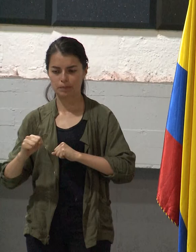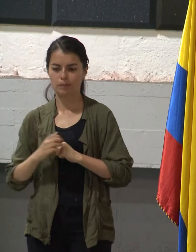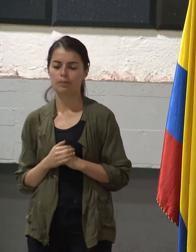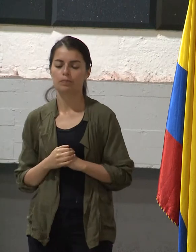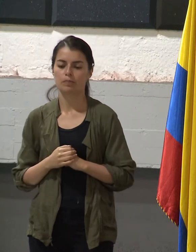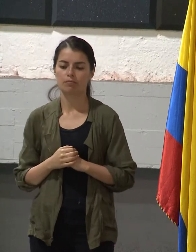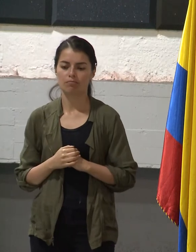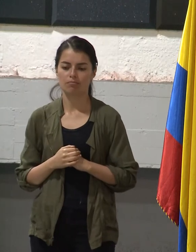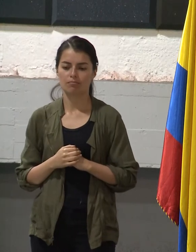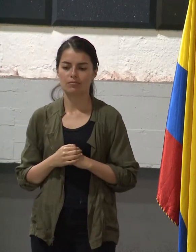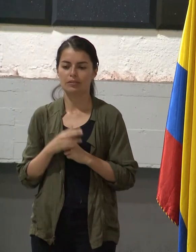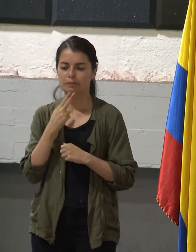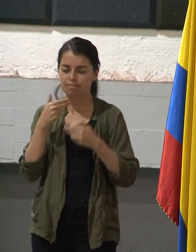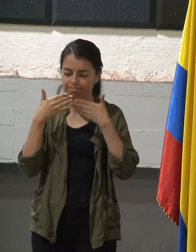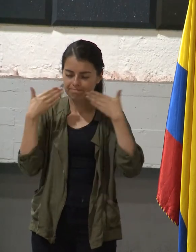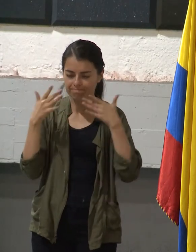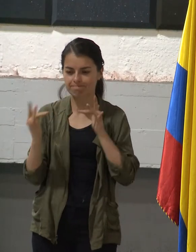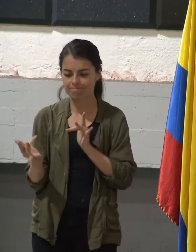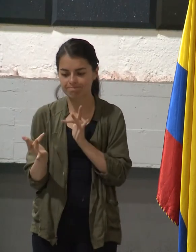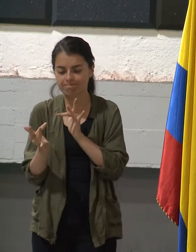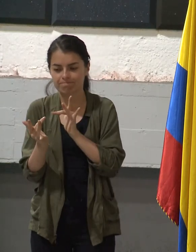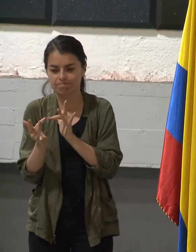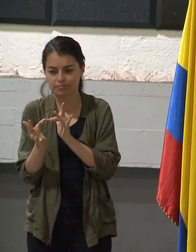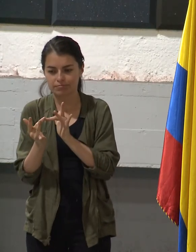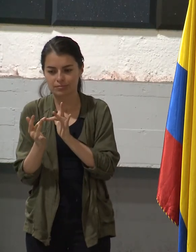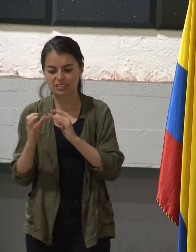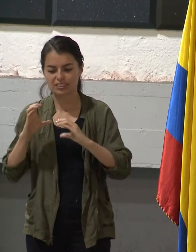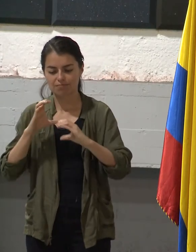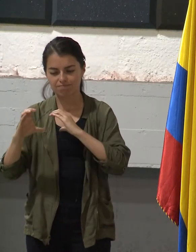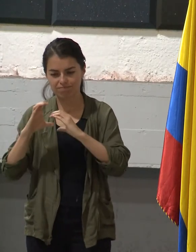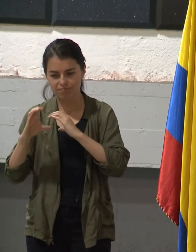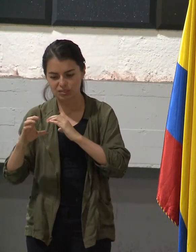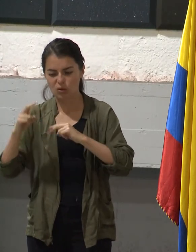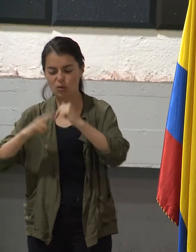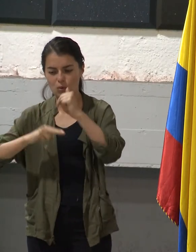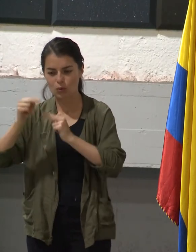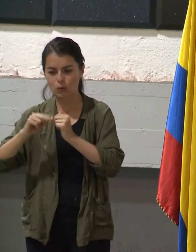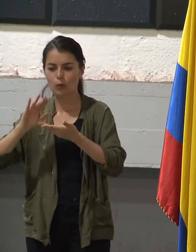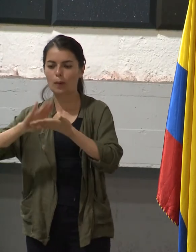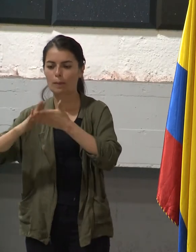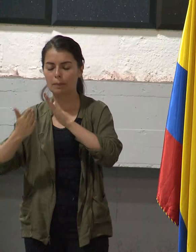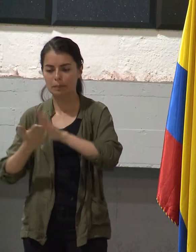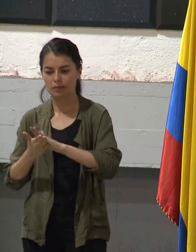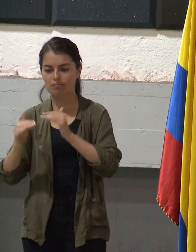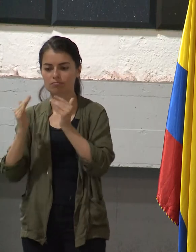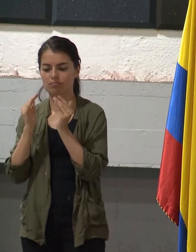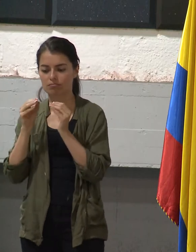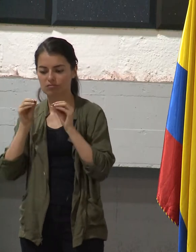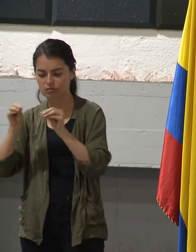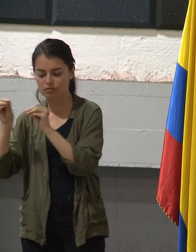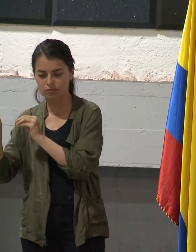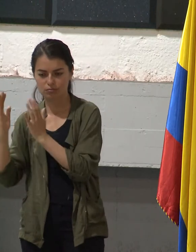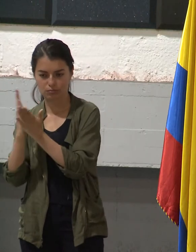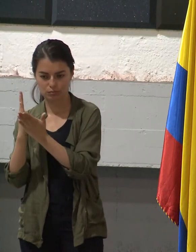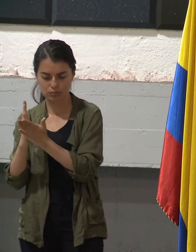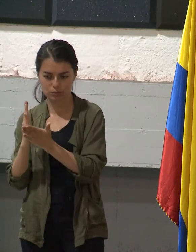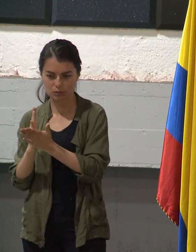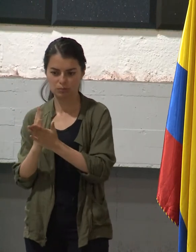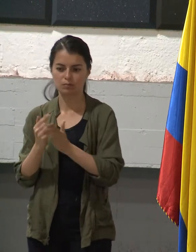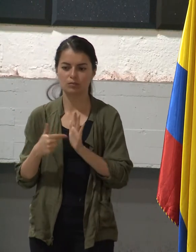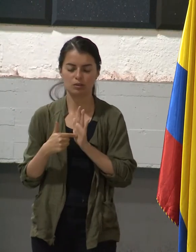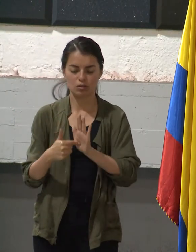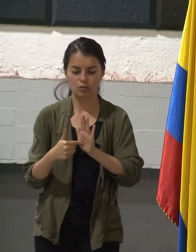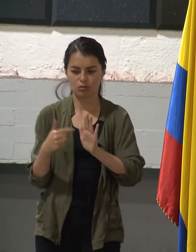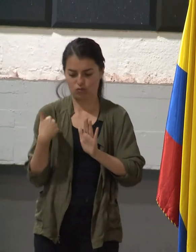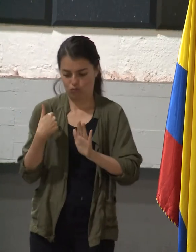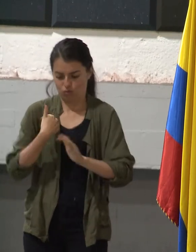empáticos y constructores y constructores de paz y educación lo que nos debe representar a los maestros a quienes hemos optado